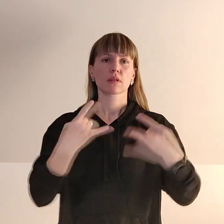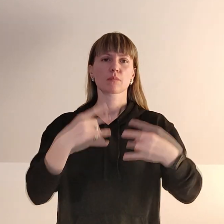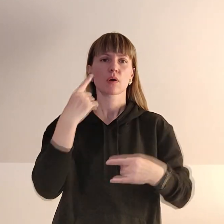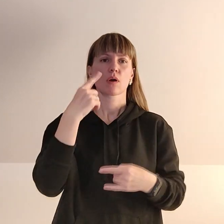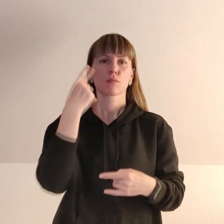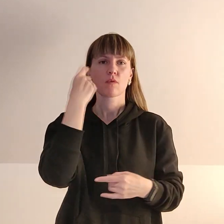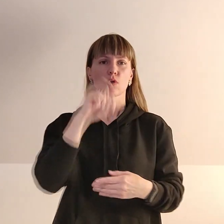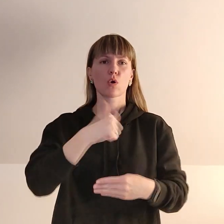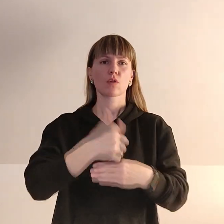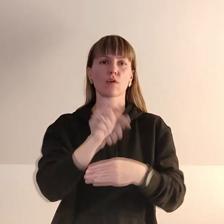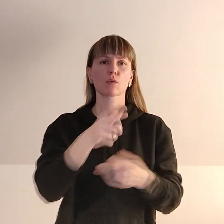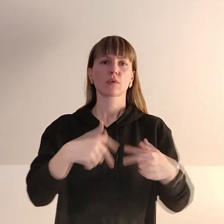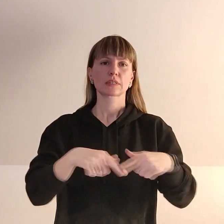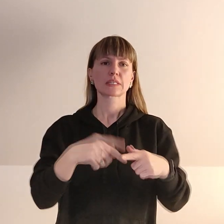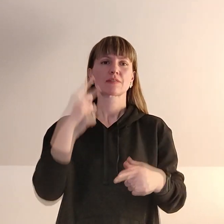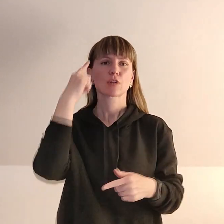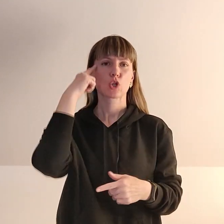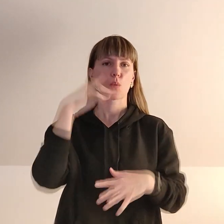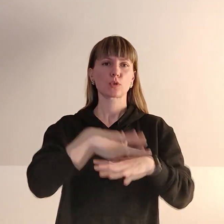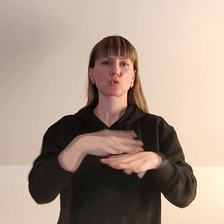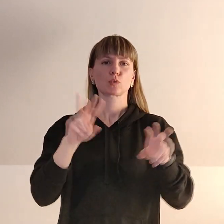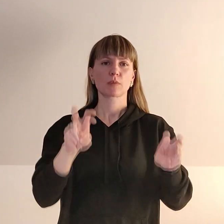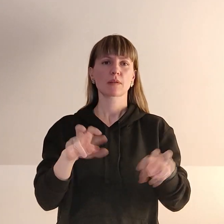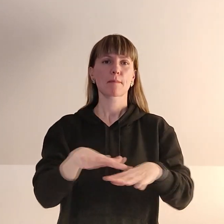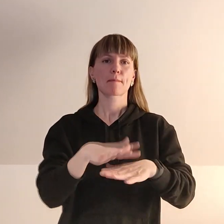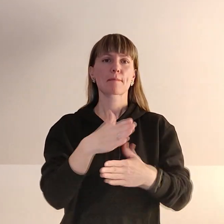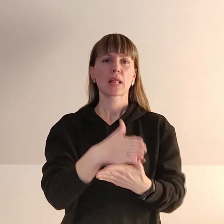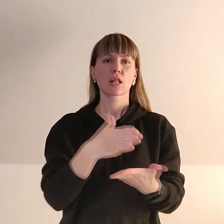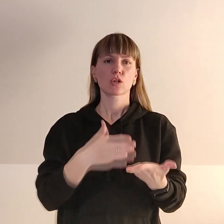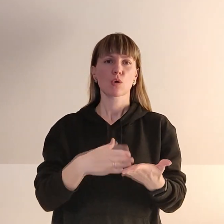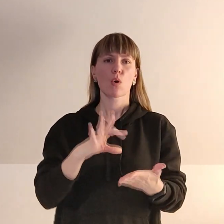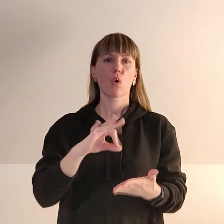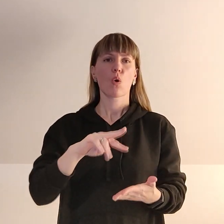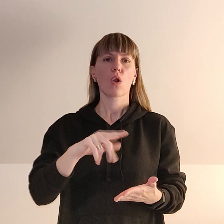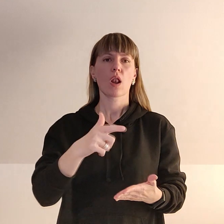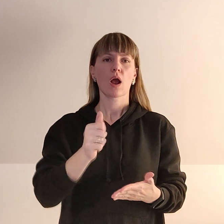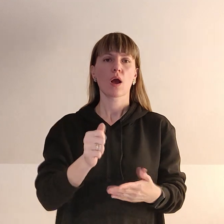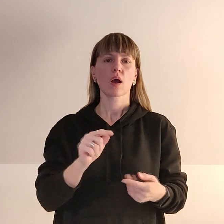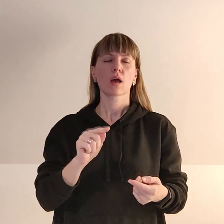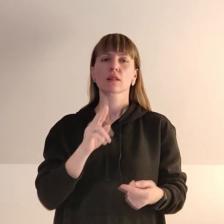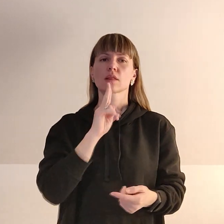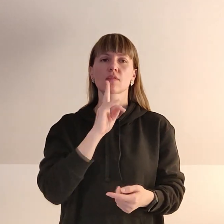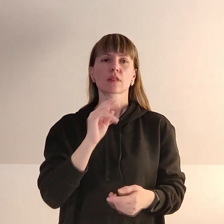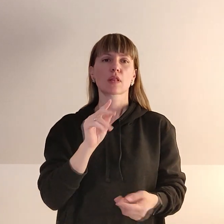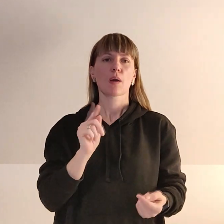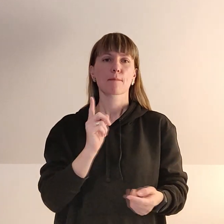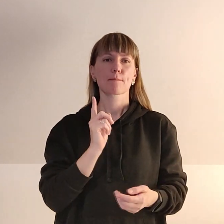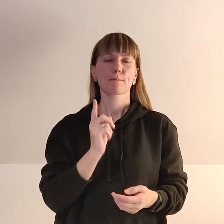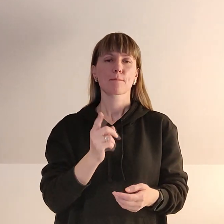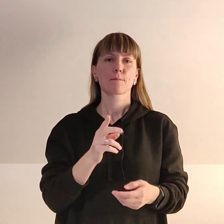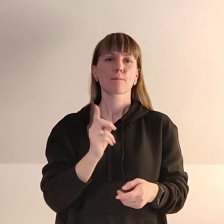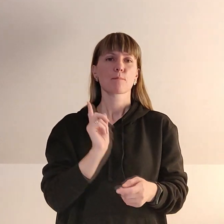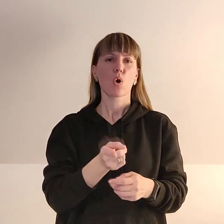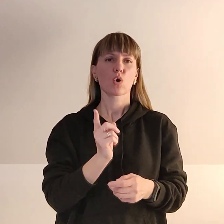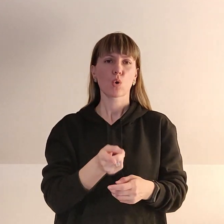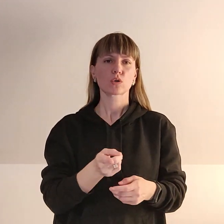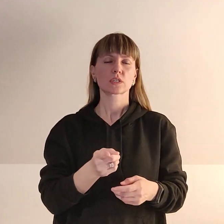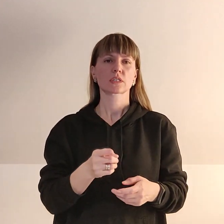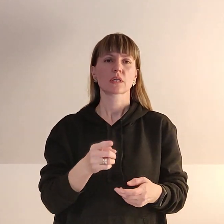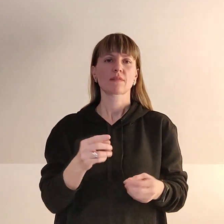організації «Свідоме суспільство Мелітополя» Ольга Гайсумова. Попри погрози, сьогодні в 10:00 вийшли на мирний протест.